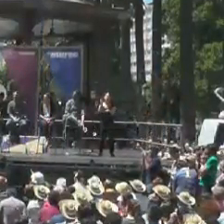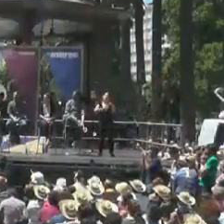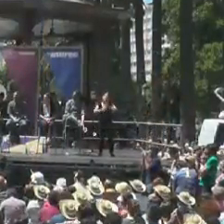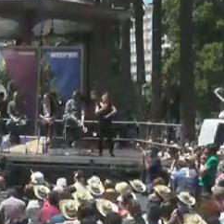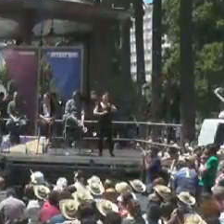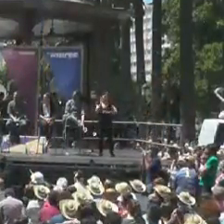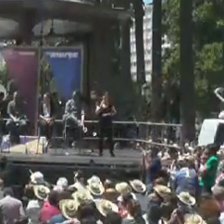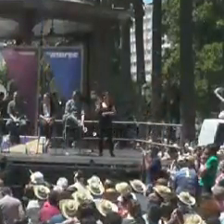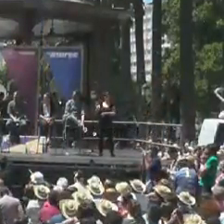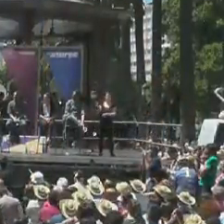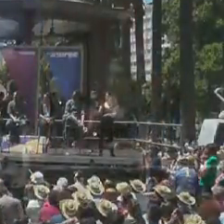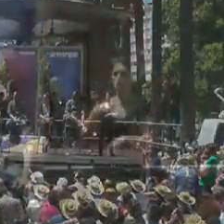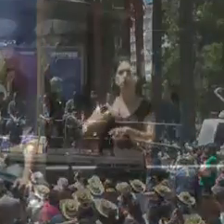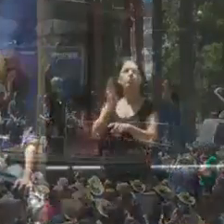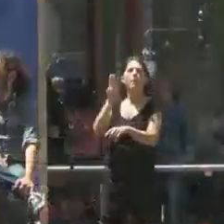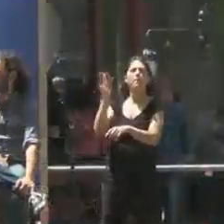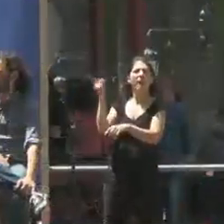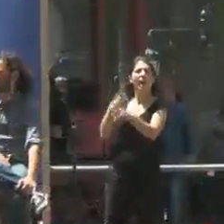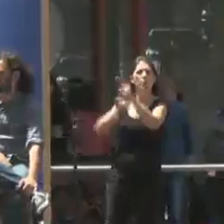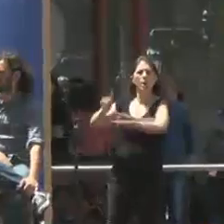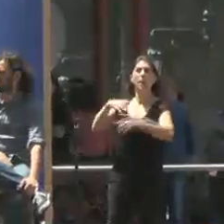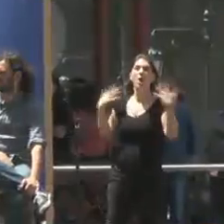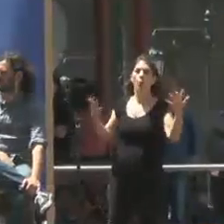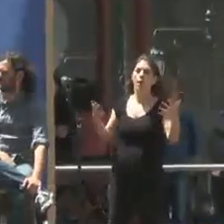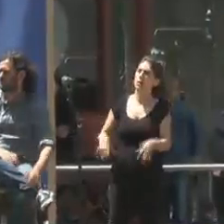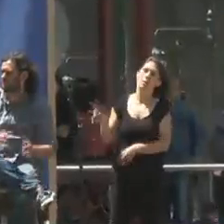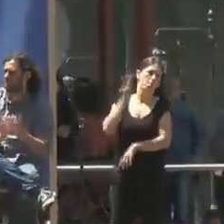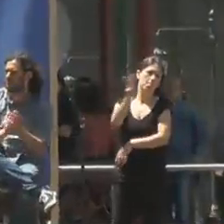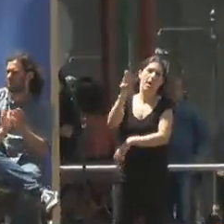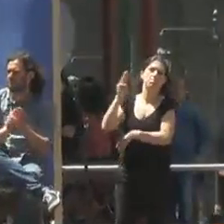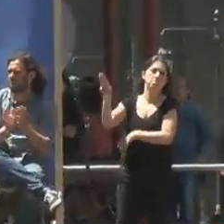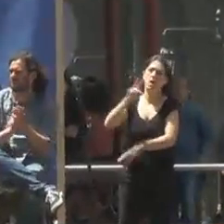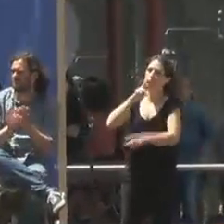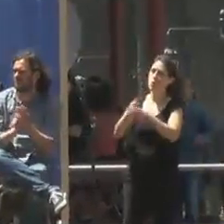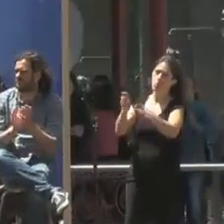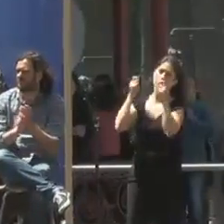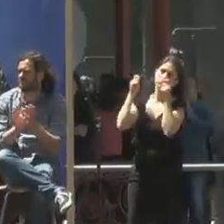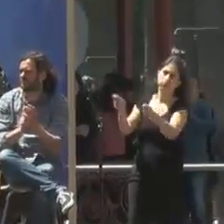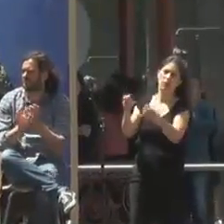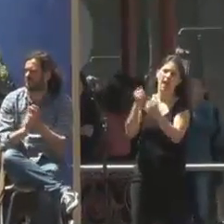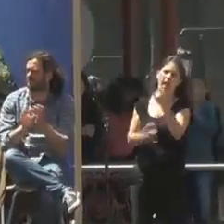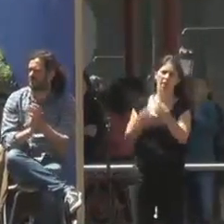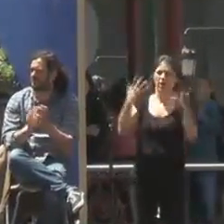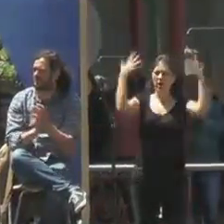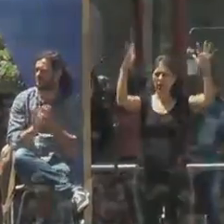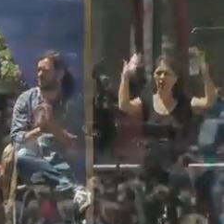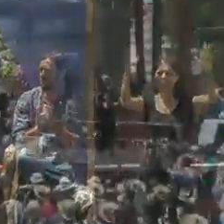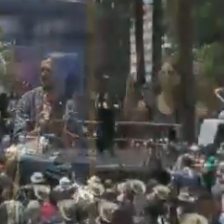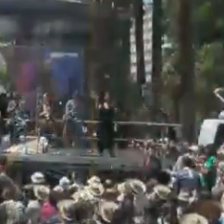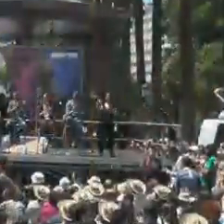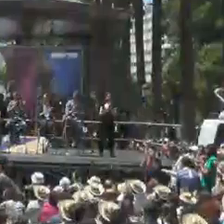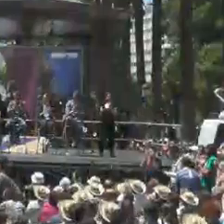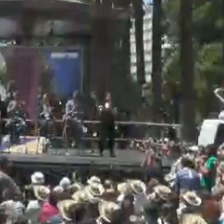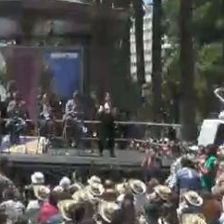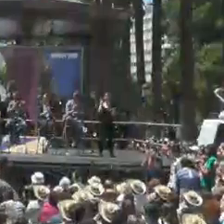Mariano Rajoy. El problema del Partido Popular se llama Partido Popular y se regenera única y exclusivamente en la